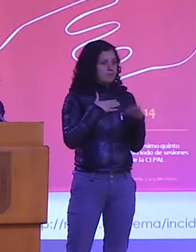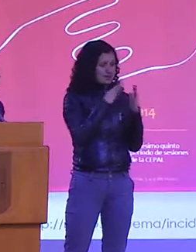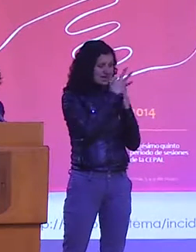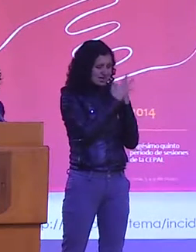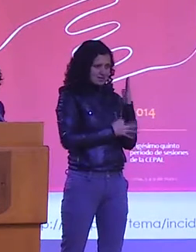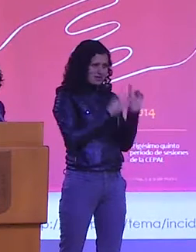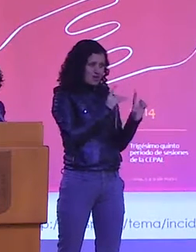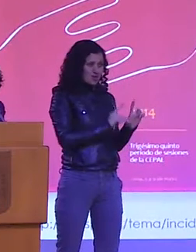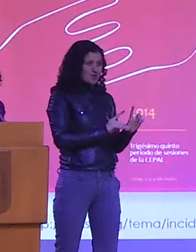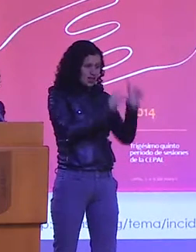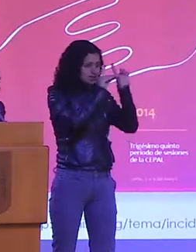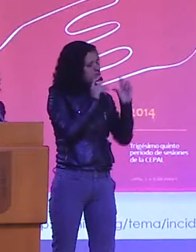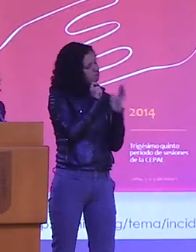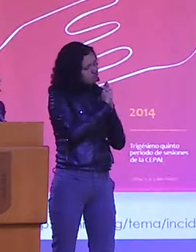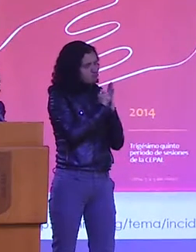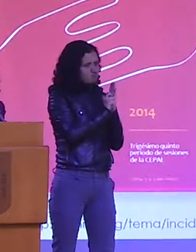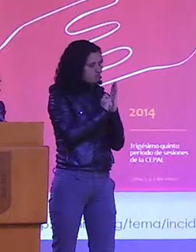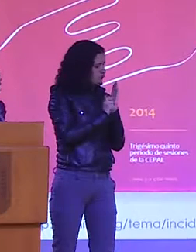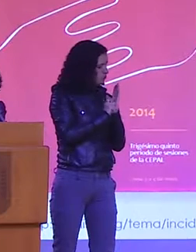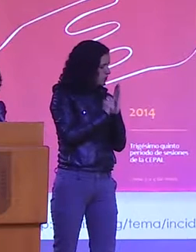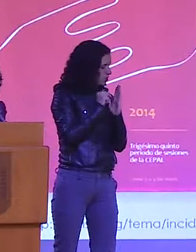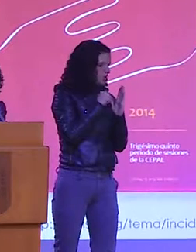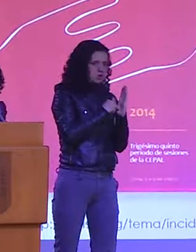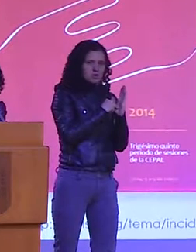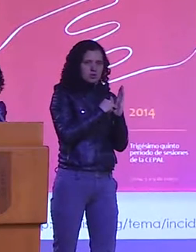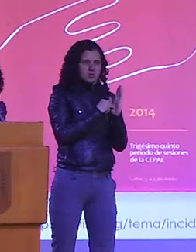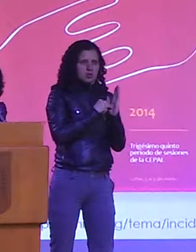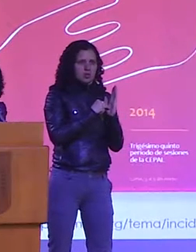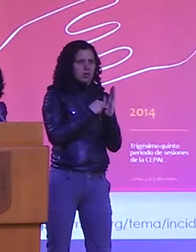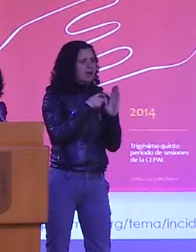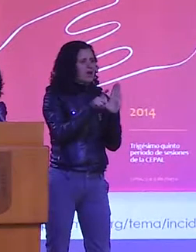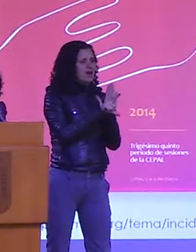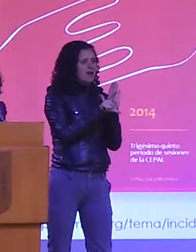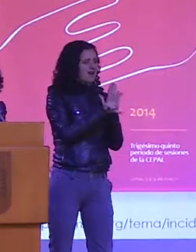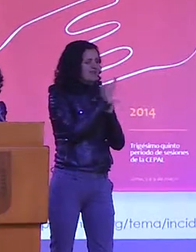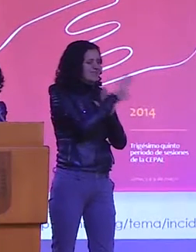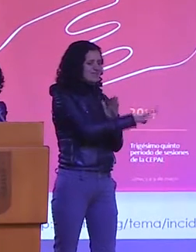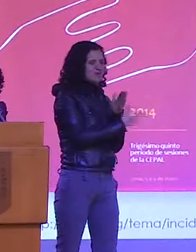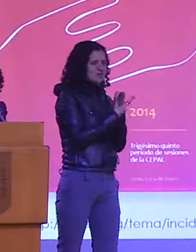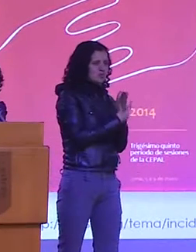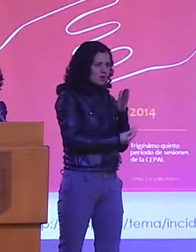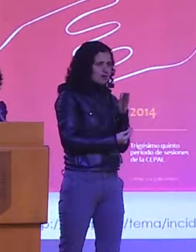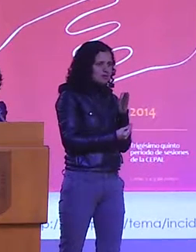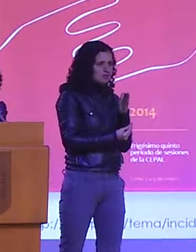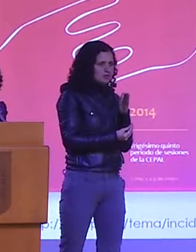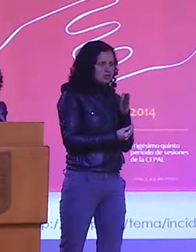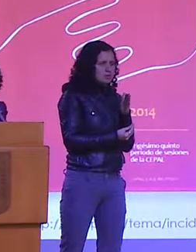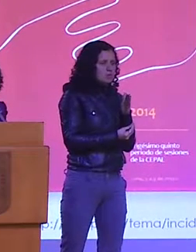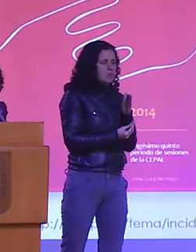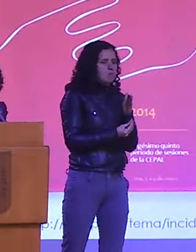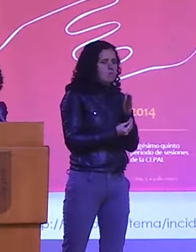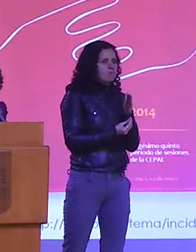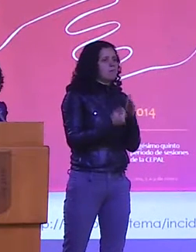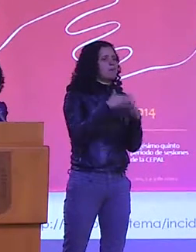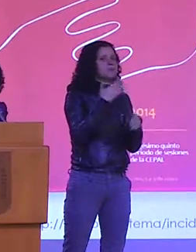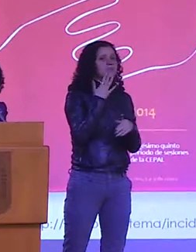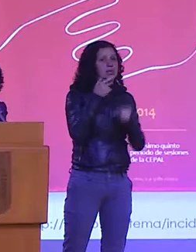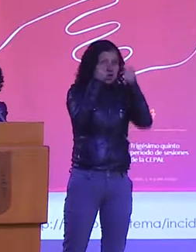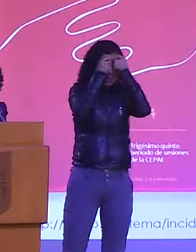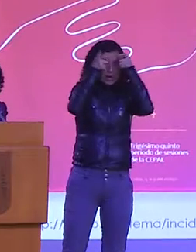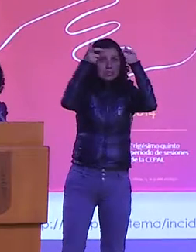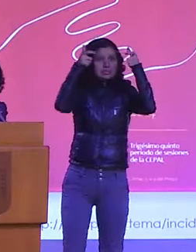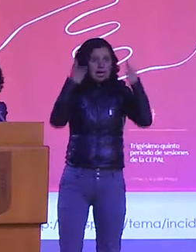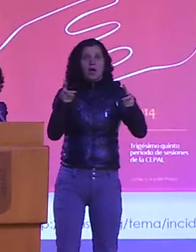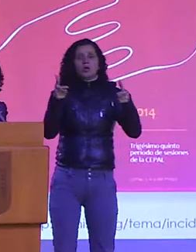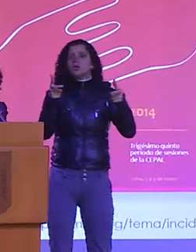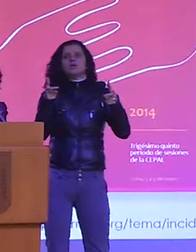doctoral en el caso de la ley de los pobres, que se empieza a dar dinero del Estado a la